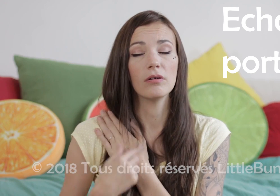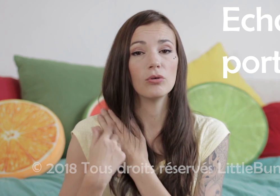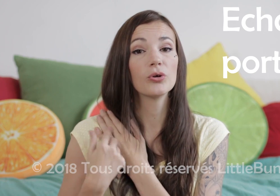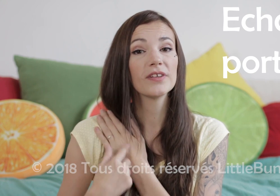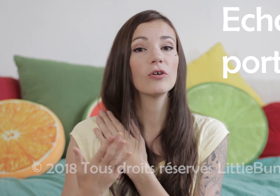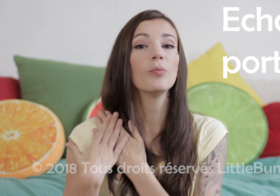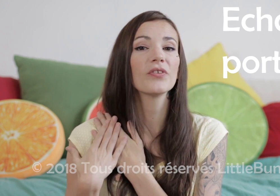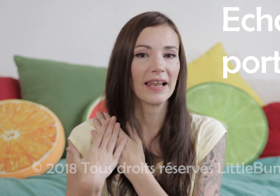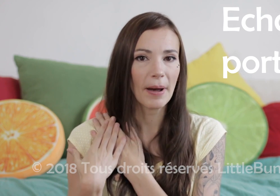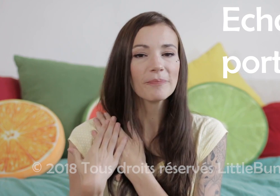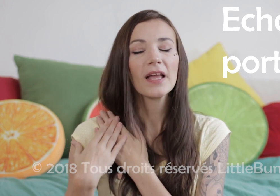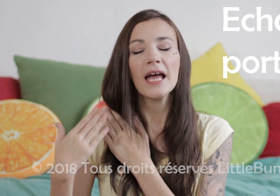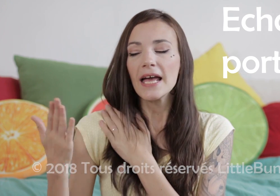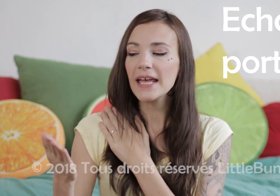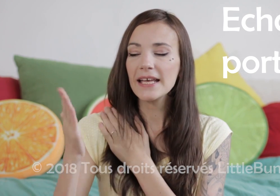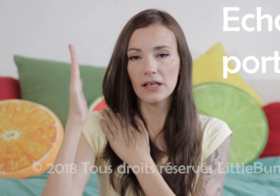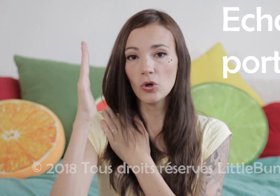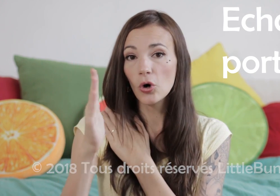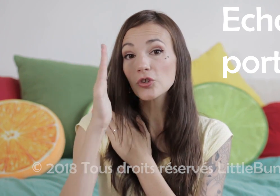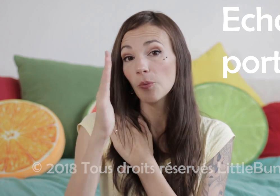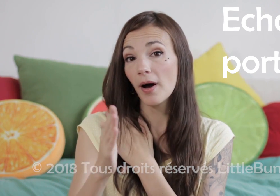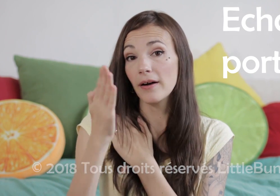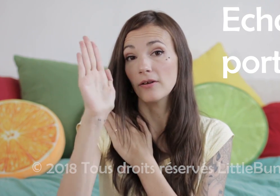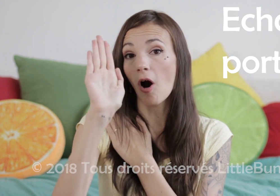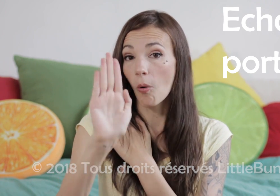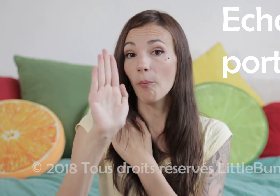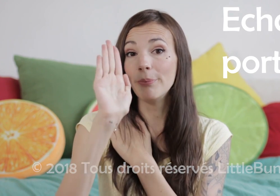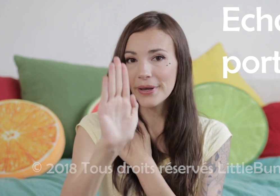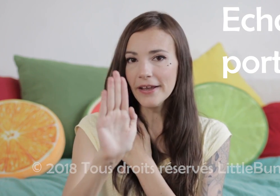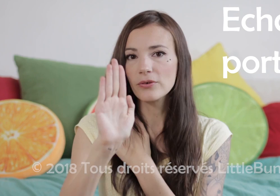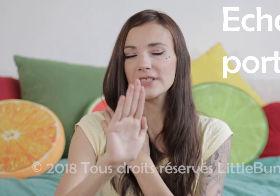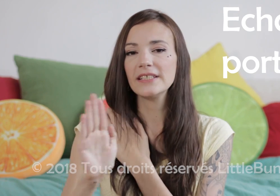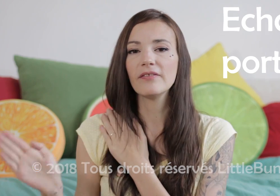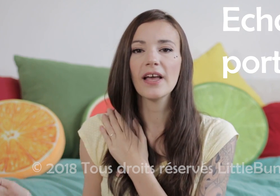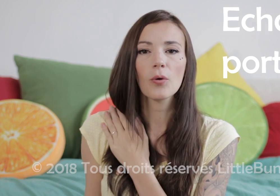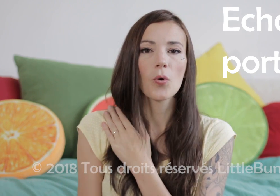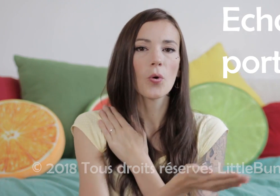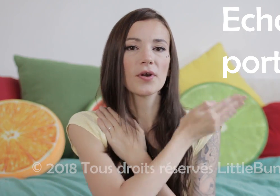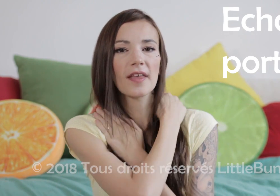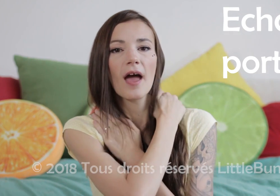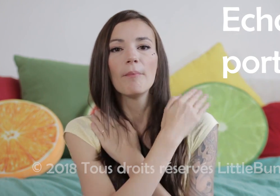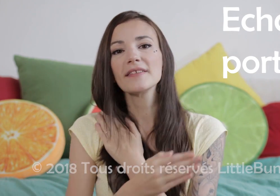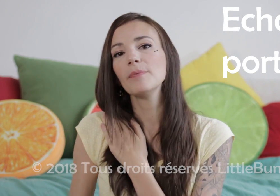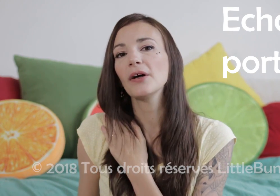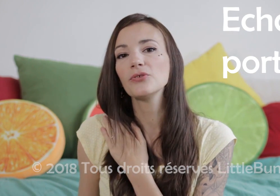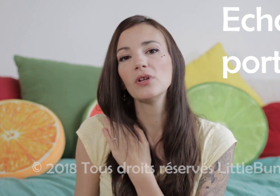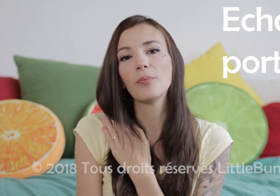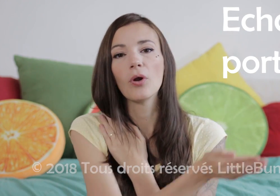le côté opposé à la main et l'autre main en B aussi vient passer par-dessus l'épaule.